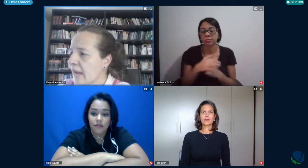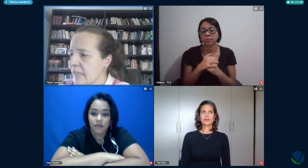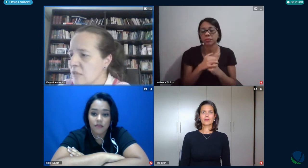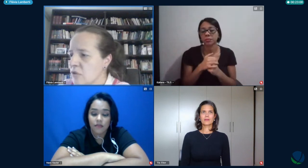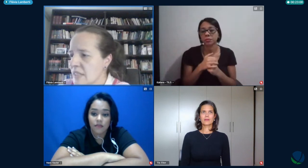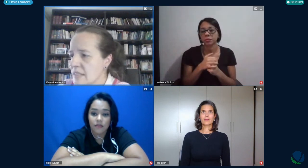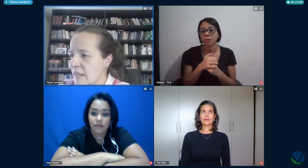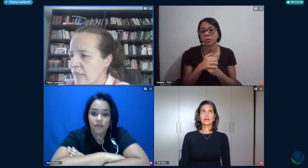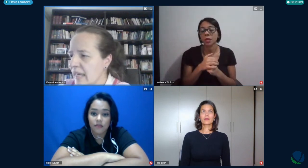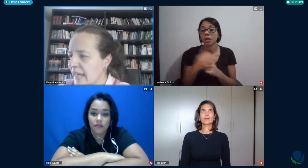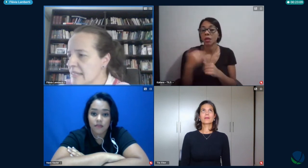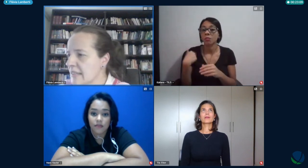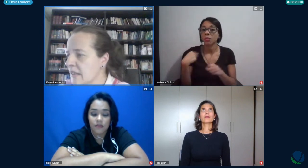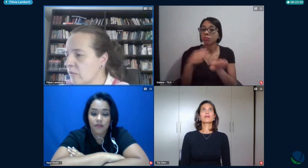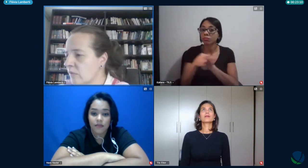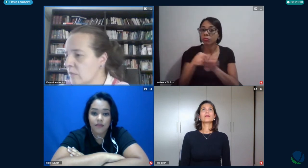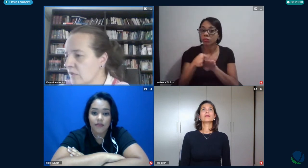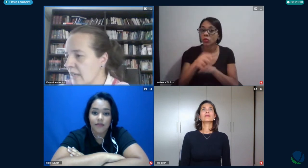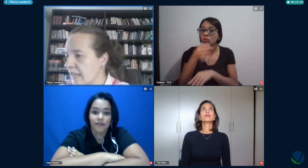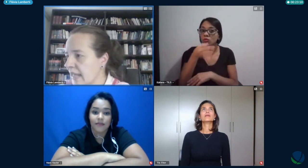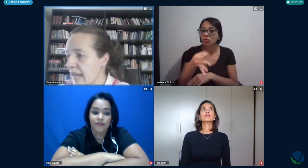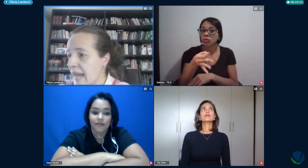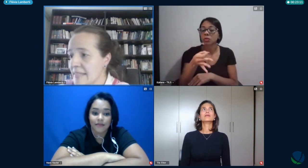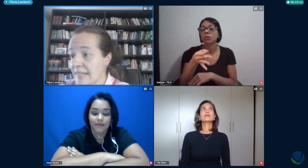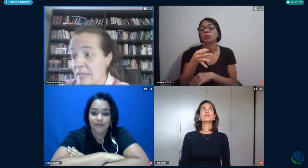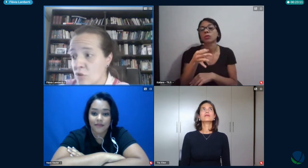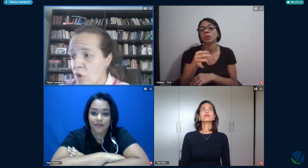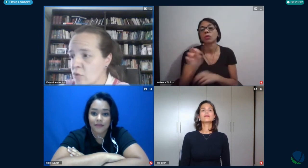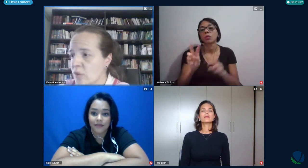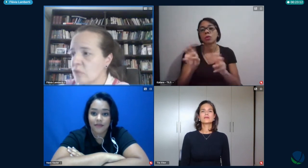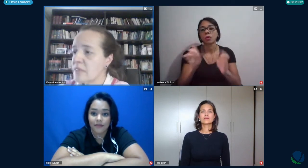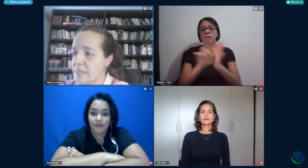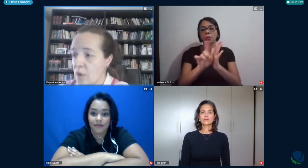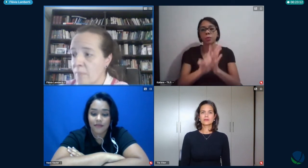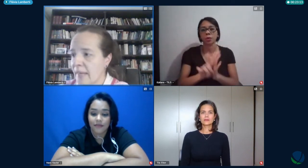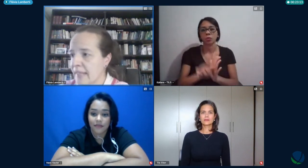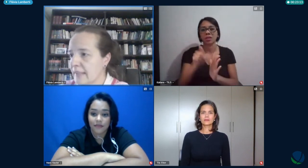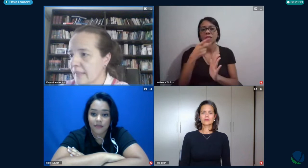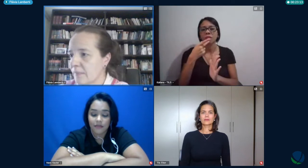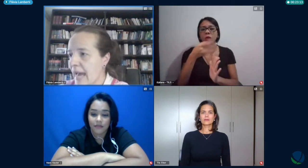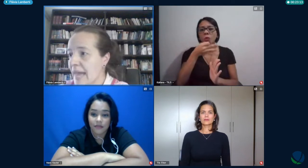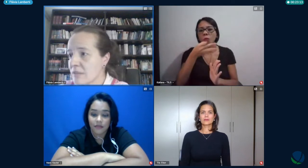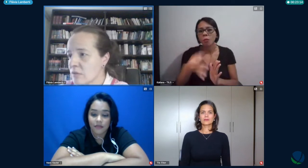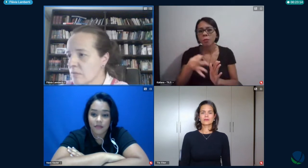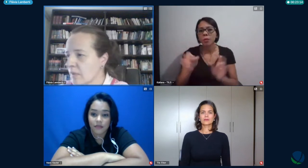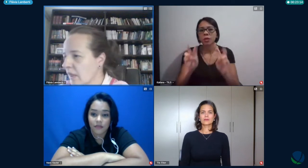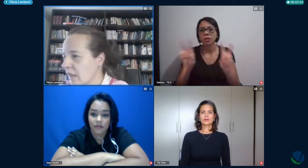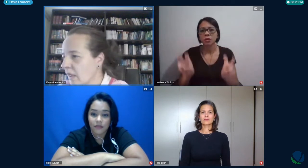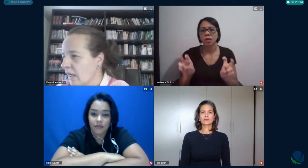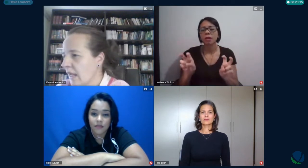A minha sugestão em relação, vamos ver aqui, as questões, quando você comenta